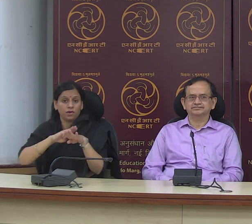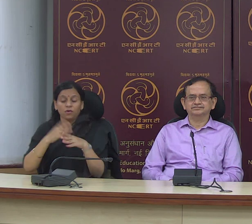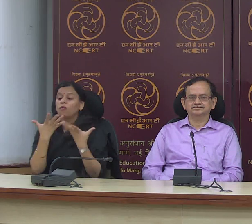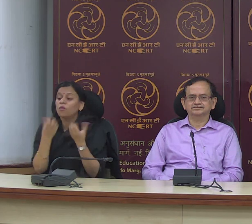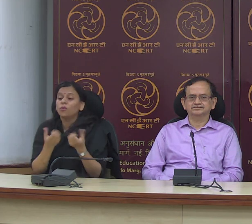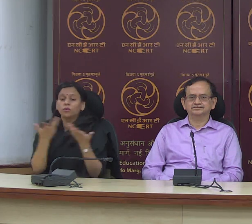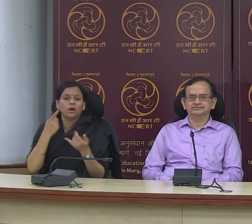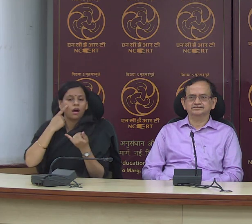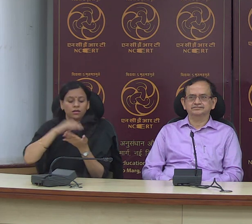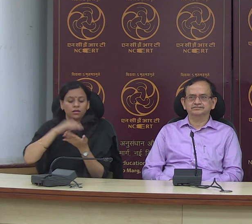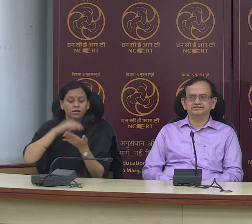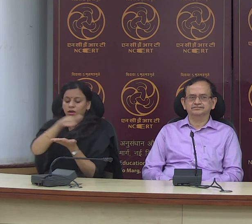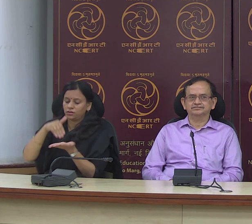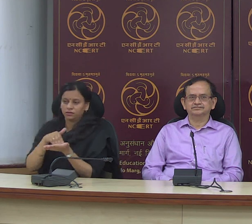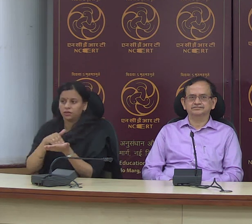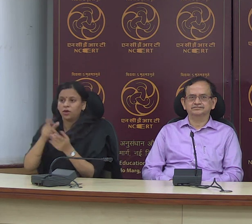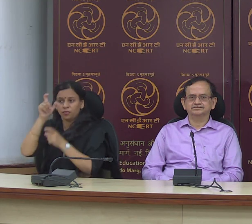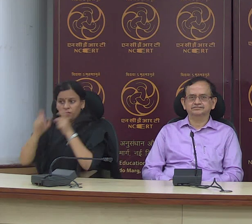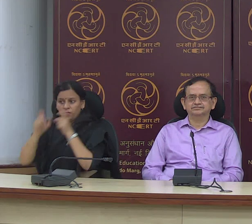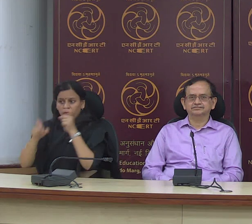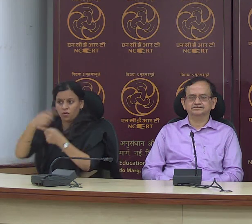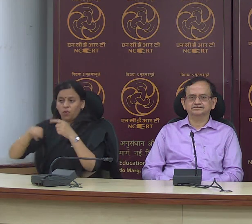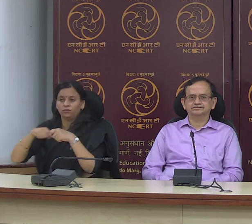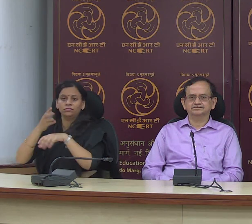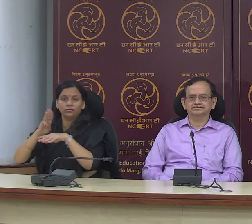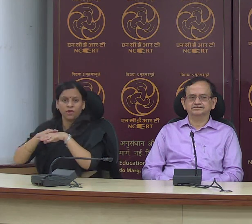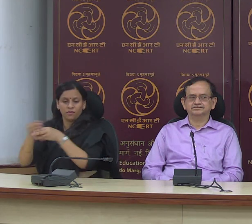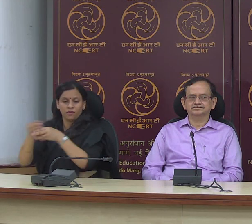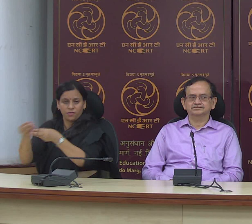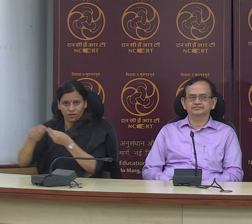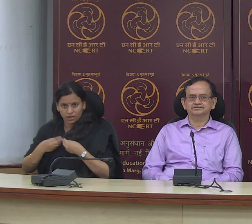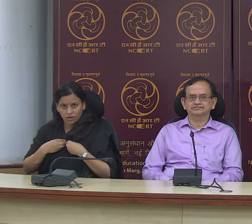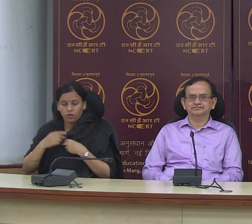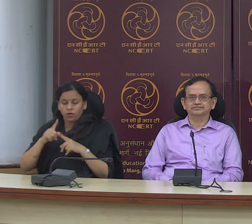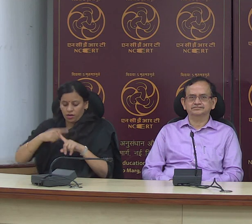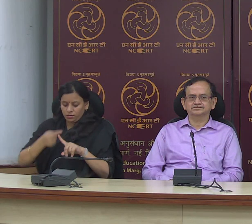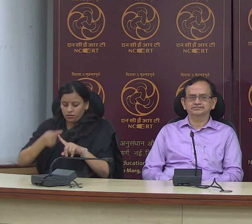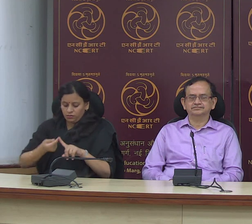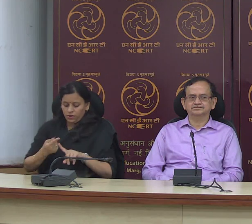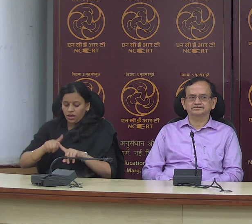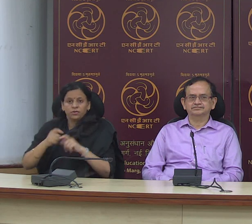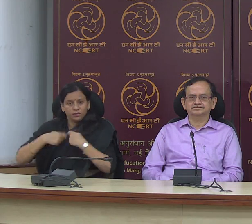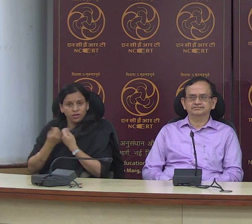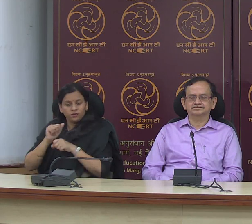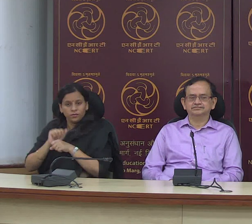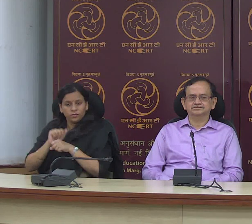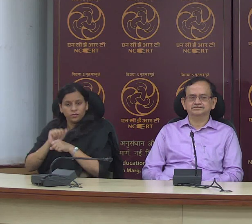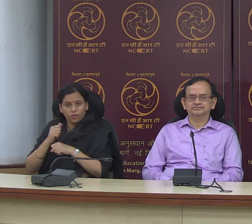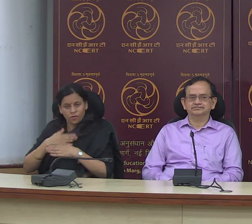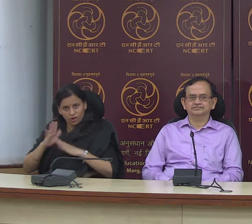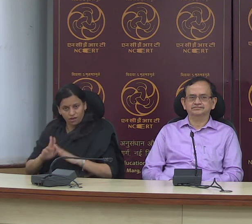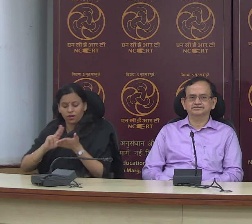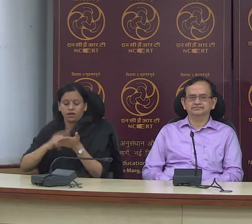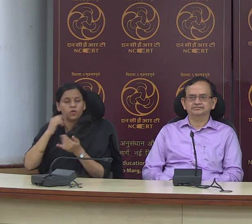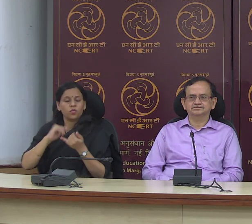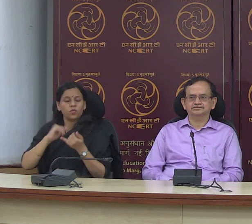चाहिए। तो जैसे ISLRTC से भी हमें ह्यूमन रिसोर्स मिला, कंटेंट की एक्सपर्टीज़ हमारी अपनी भी है जहाँ तक टेक्स्ट बुक्स की बात है, और NIOS